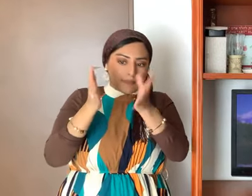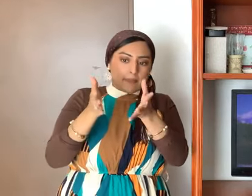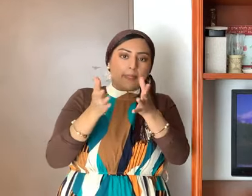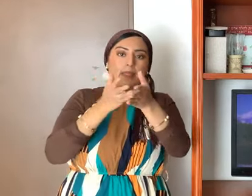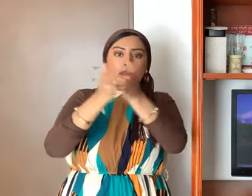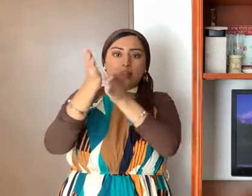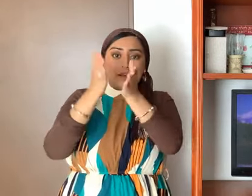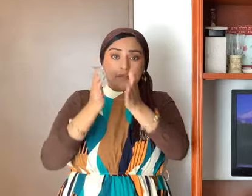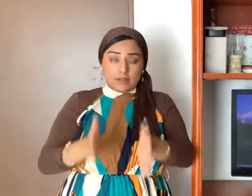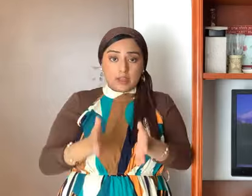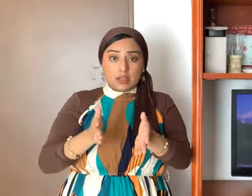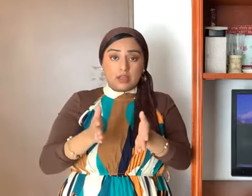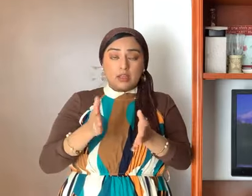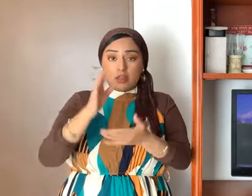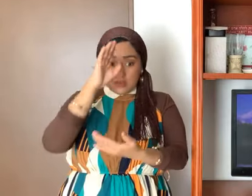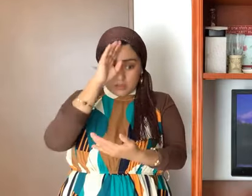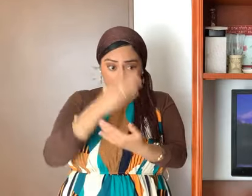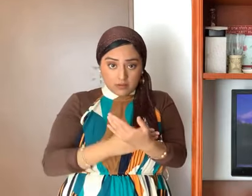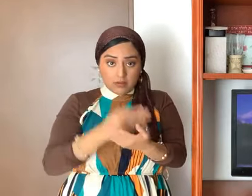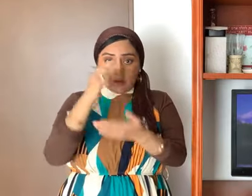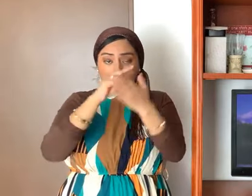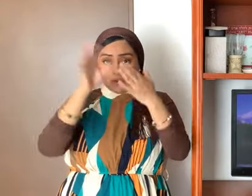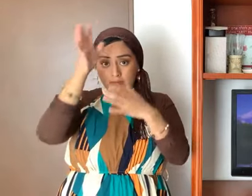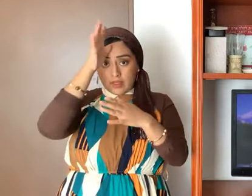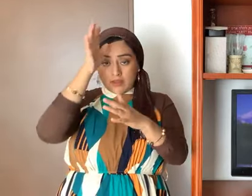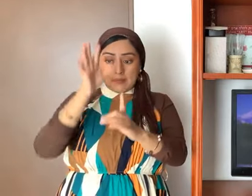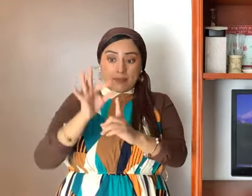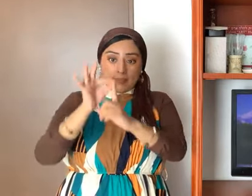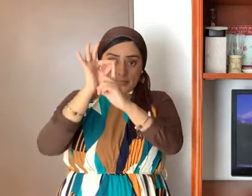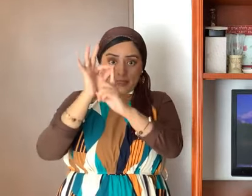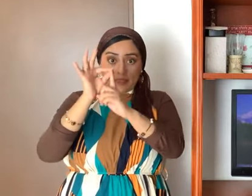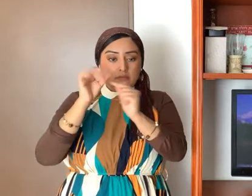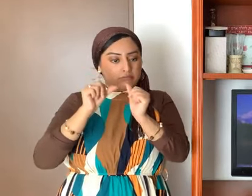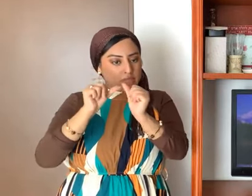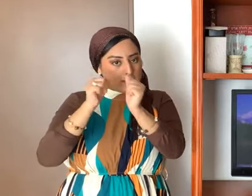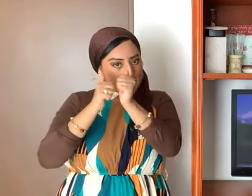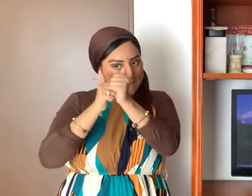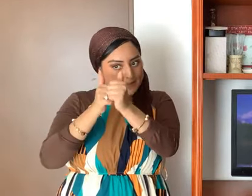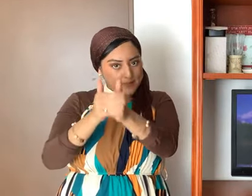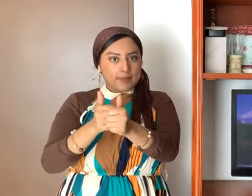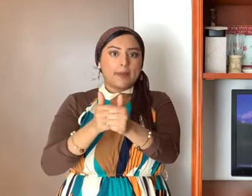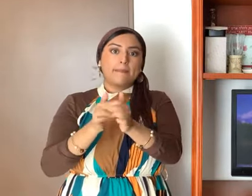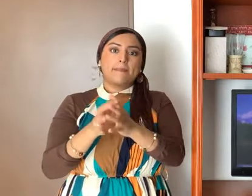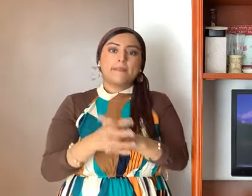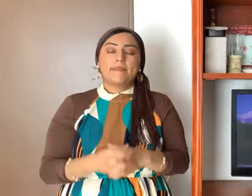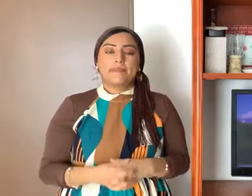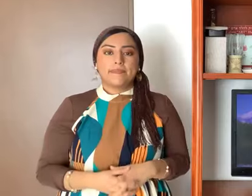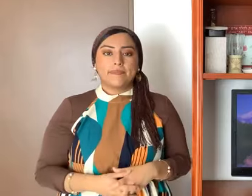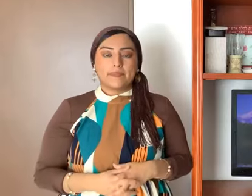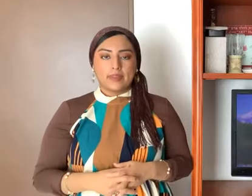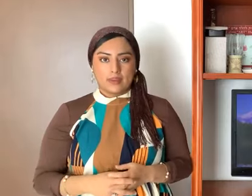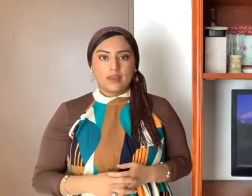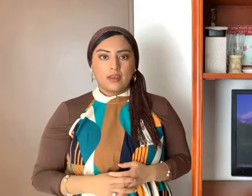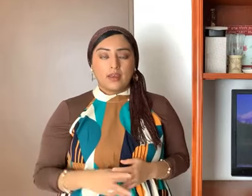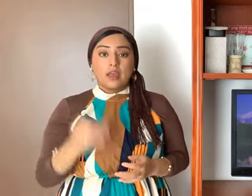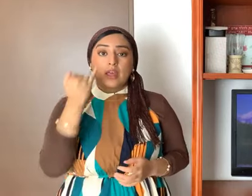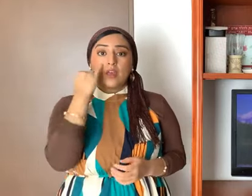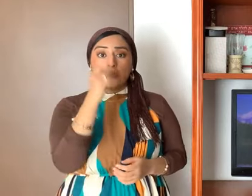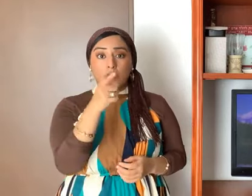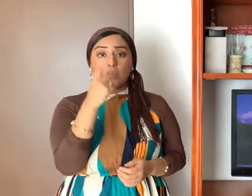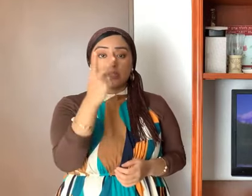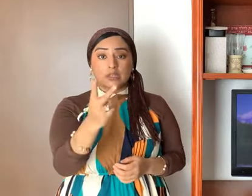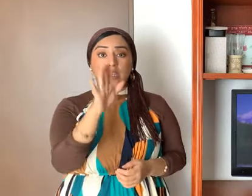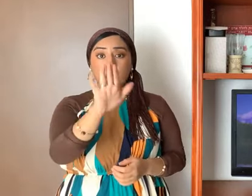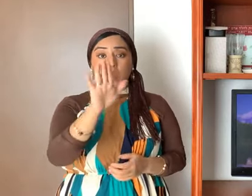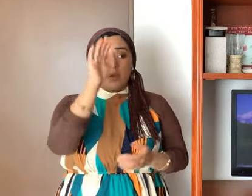el siervo de Yahweh, que el Hijo del Eterno que está siendo llamado fuertemente, siga adelante y no serle piedra de tropiezo. Si tú ves